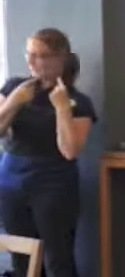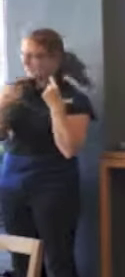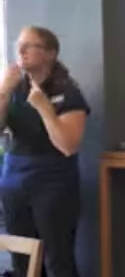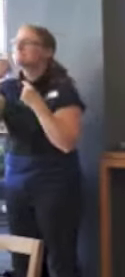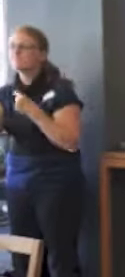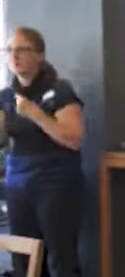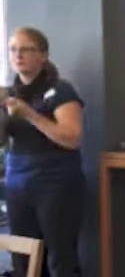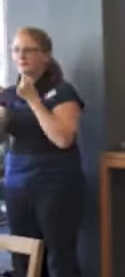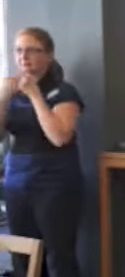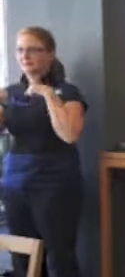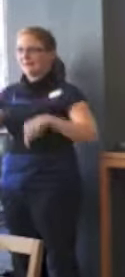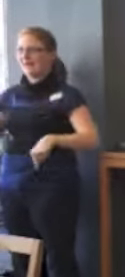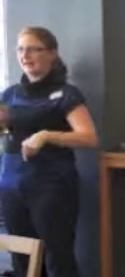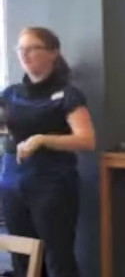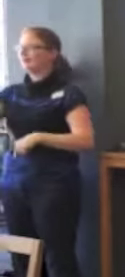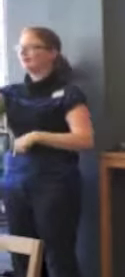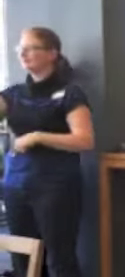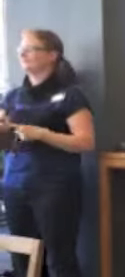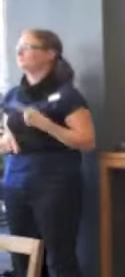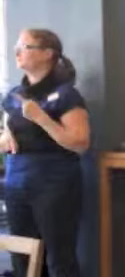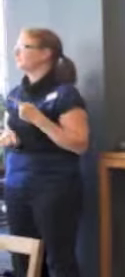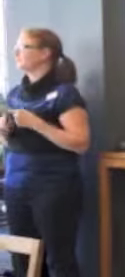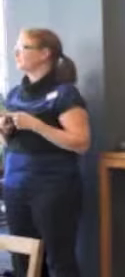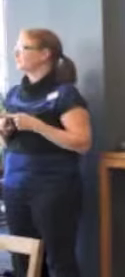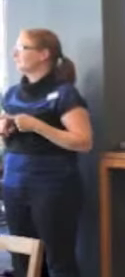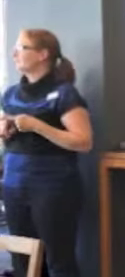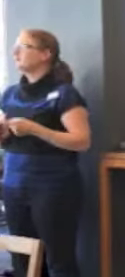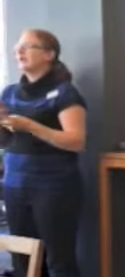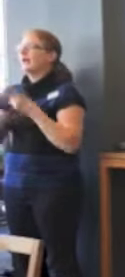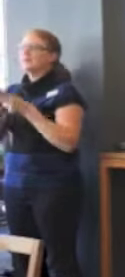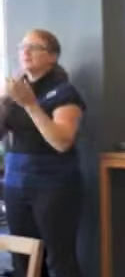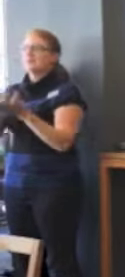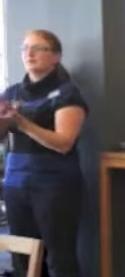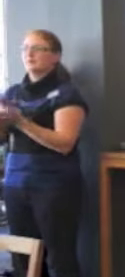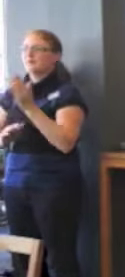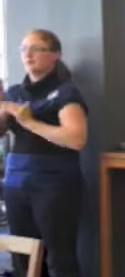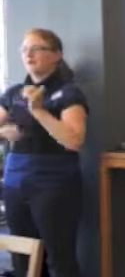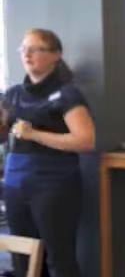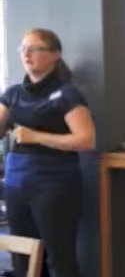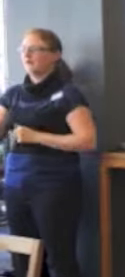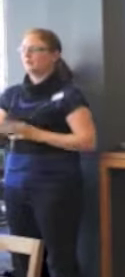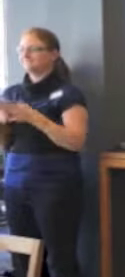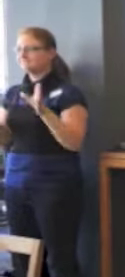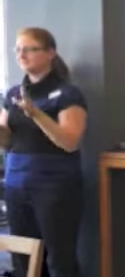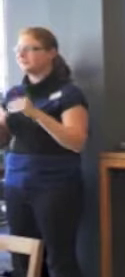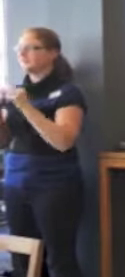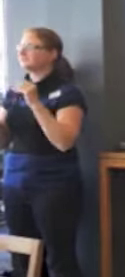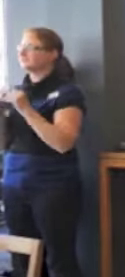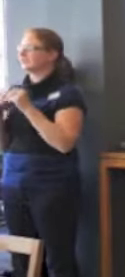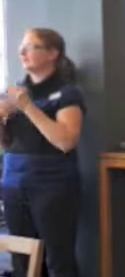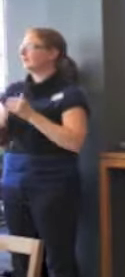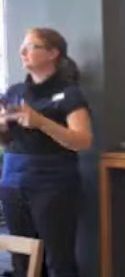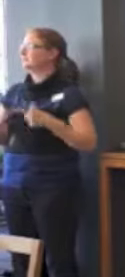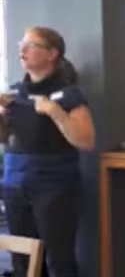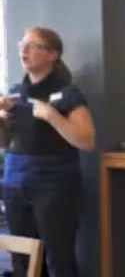göra imorgon i den här lokalen klockan 1. En annan rekommendation handlar om att öppna upp för matchning av